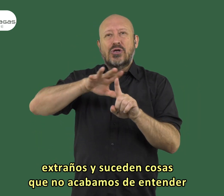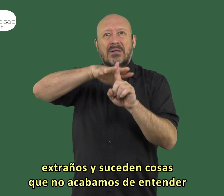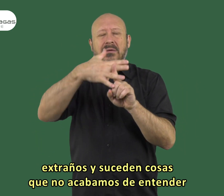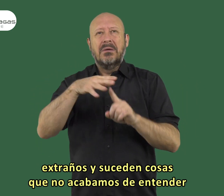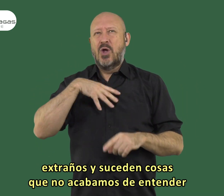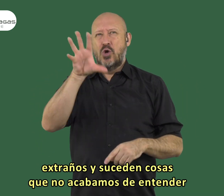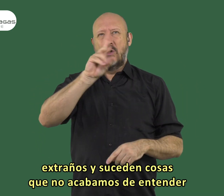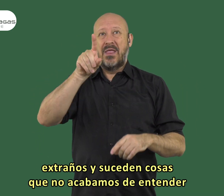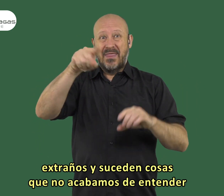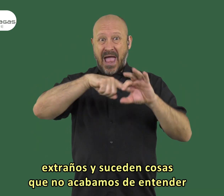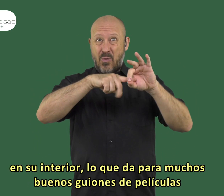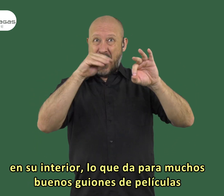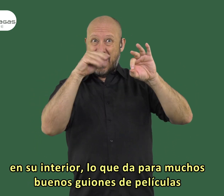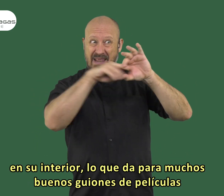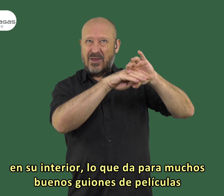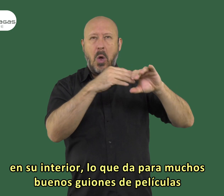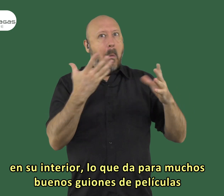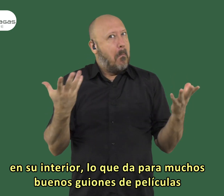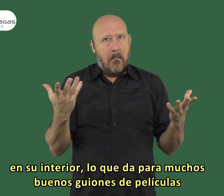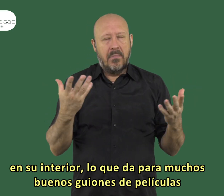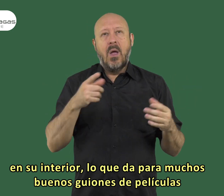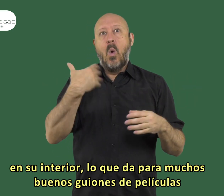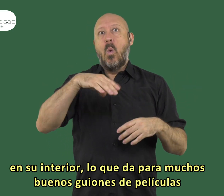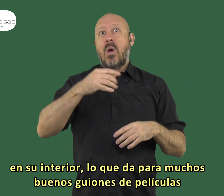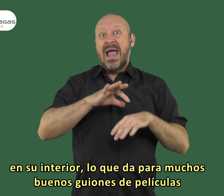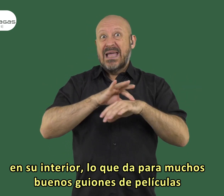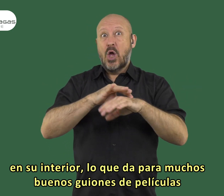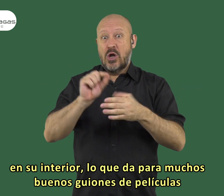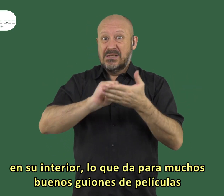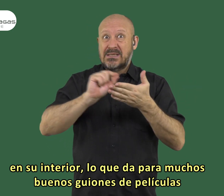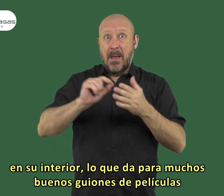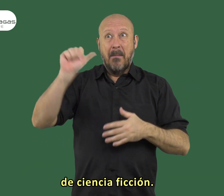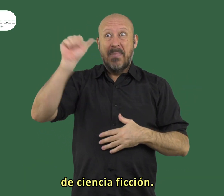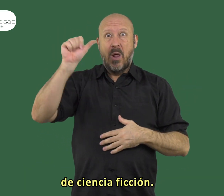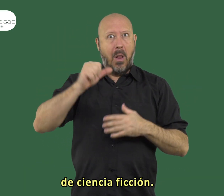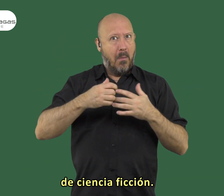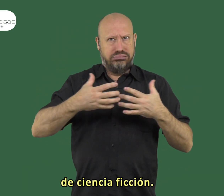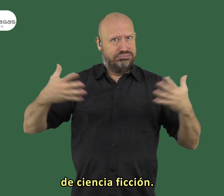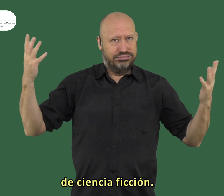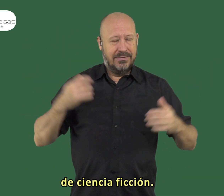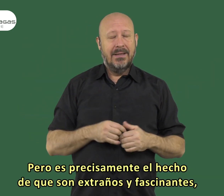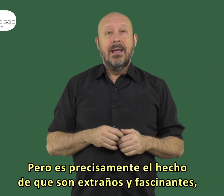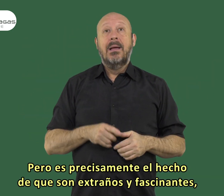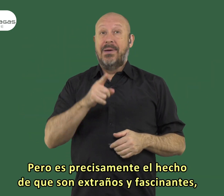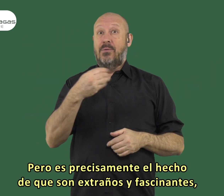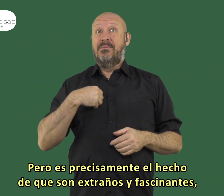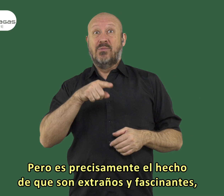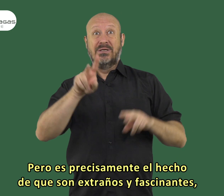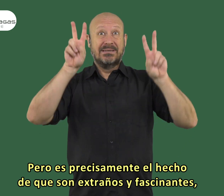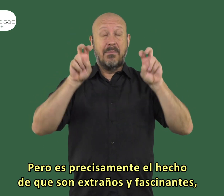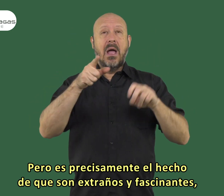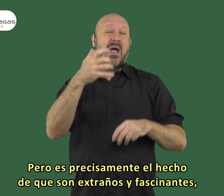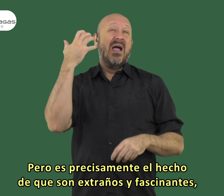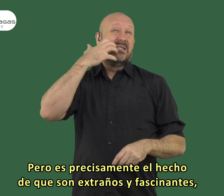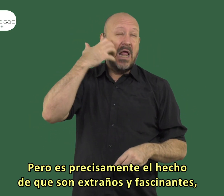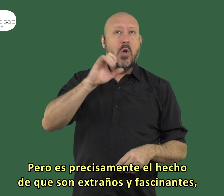suceden cosas que no acabamos de entender en su interior, lo que da para muchos buenos guiones de películas de ciencia ficción. Pero es precisamente el